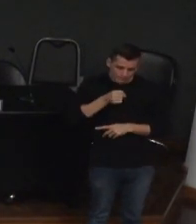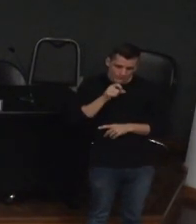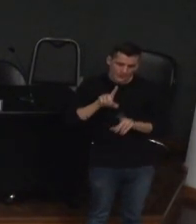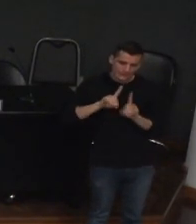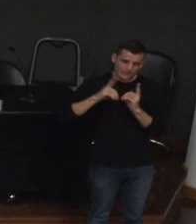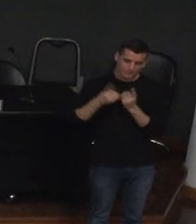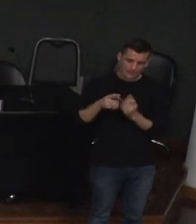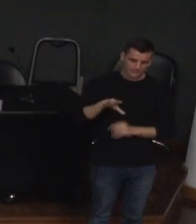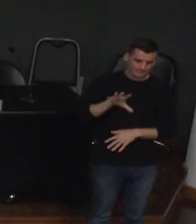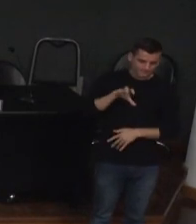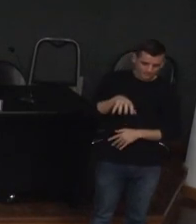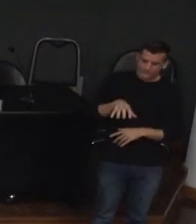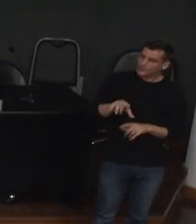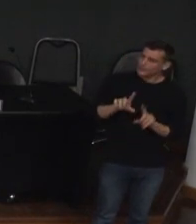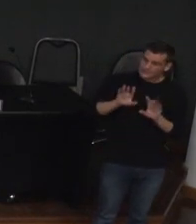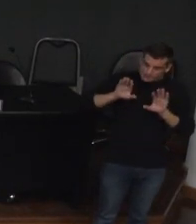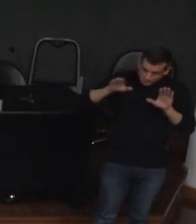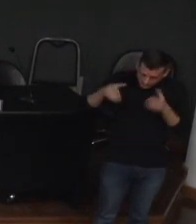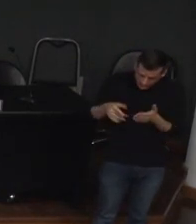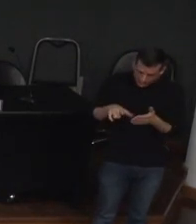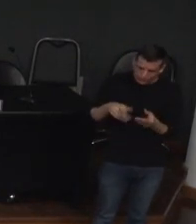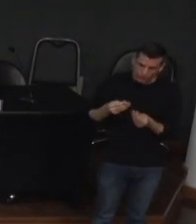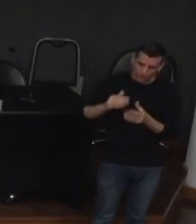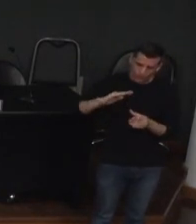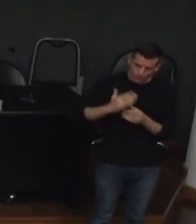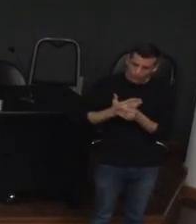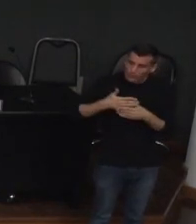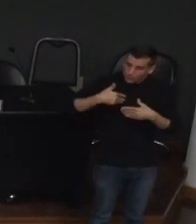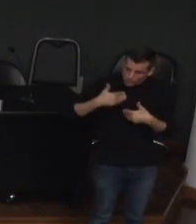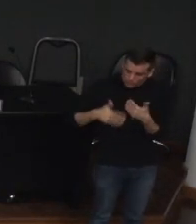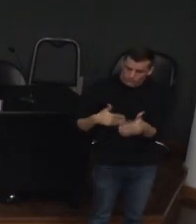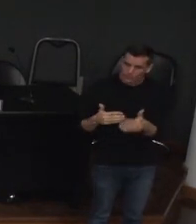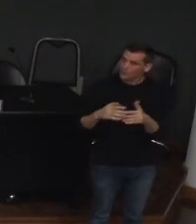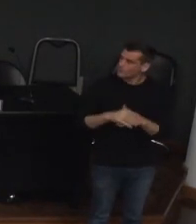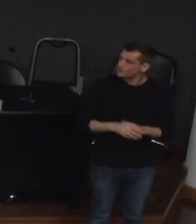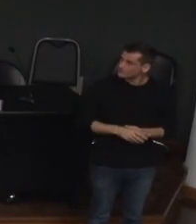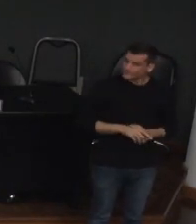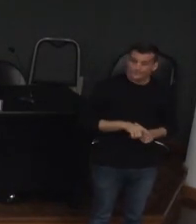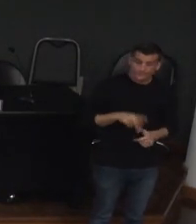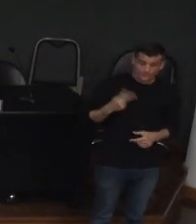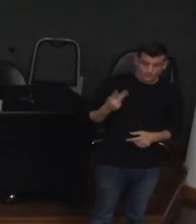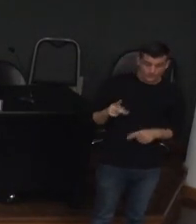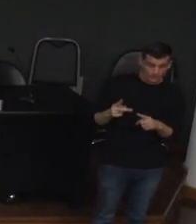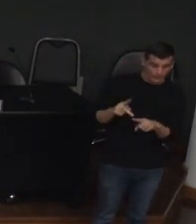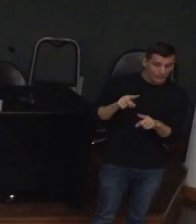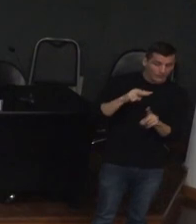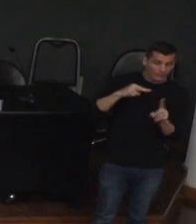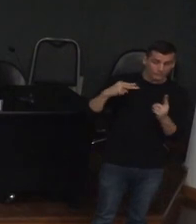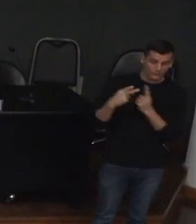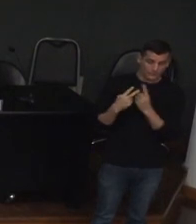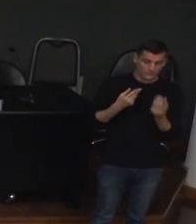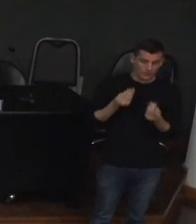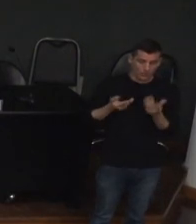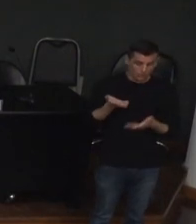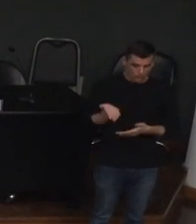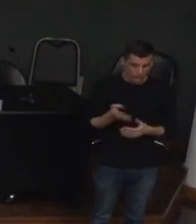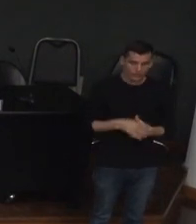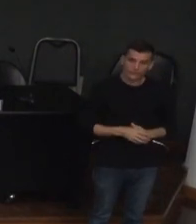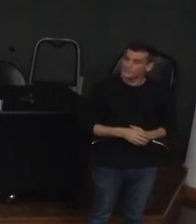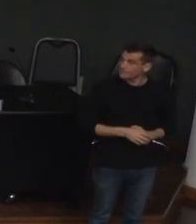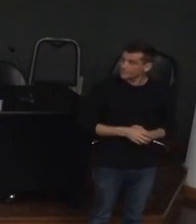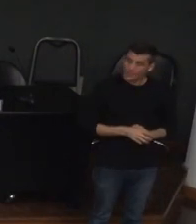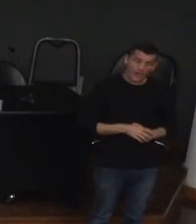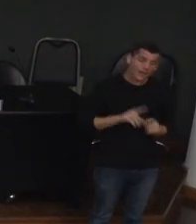específico pelo qual o processo tramita. Então, seria a visão deste departamento. Por quê? Porque numa